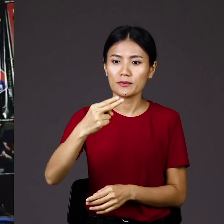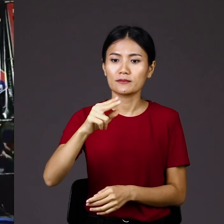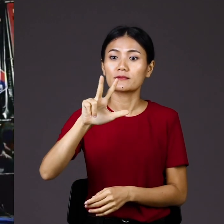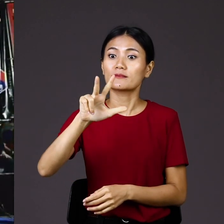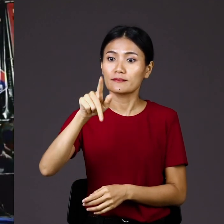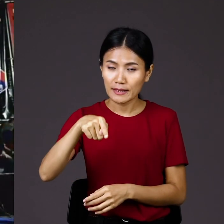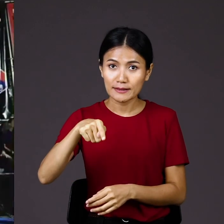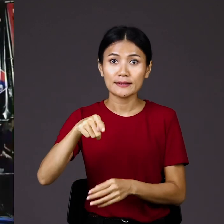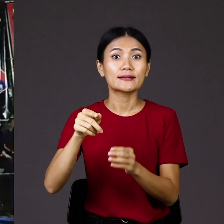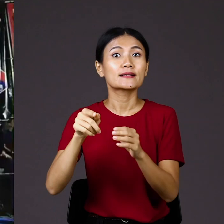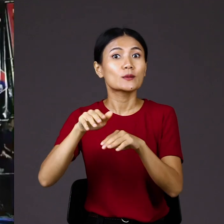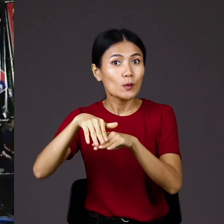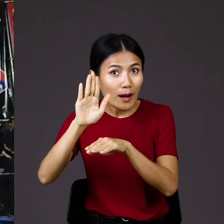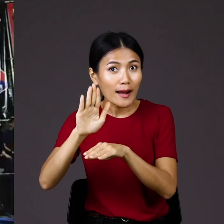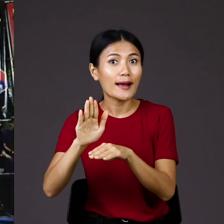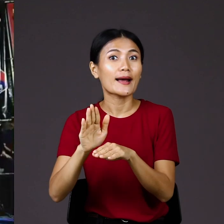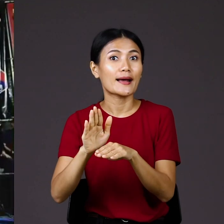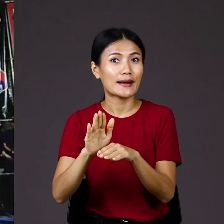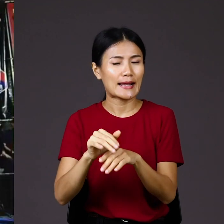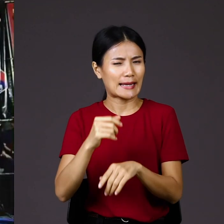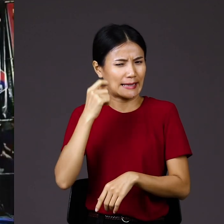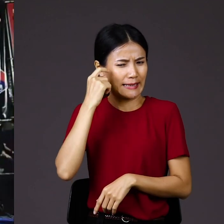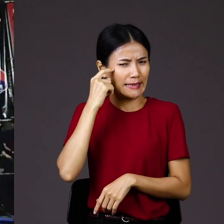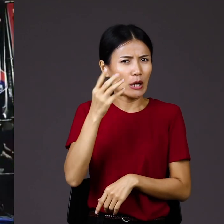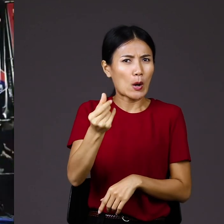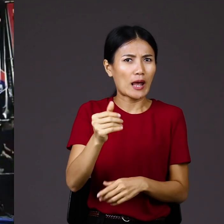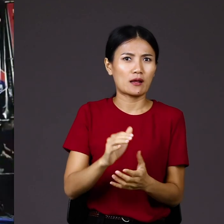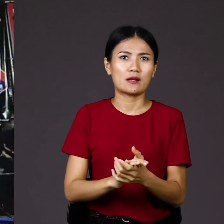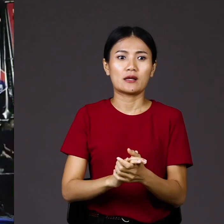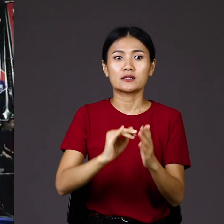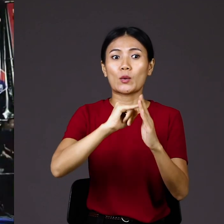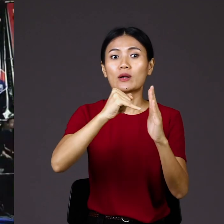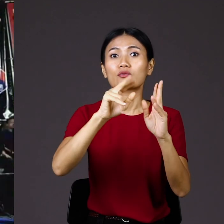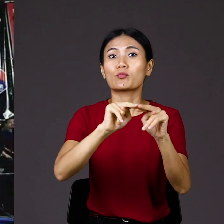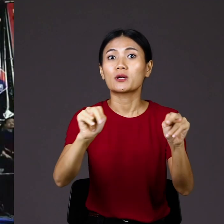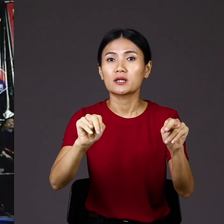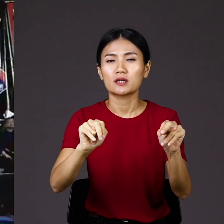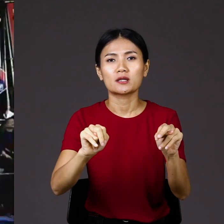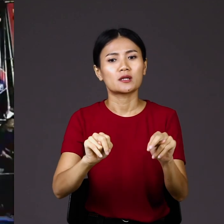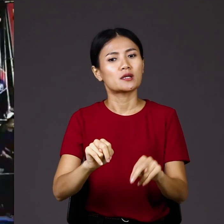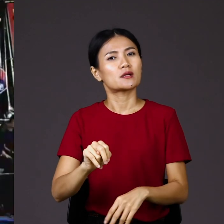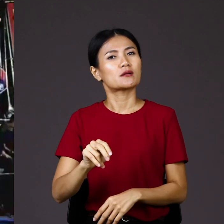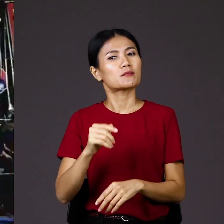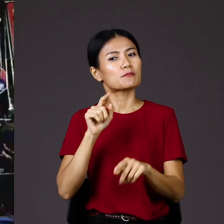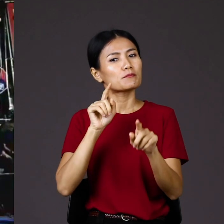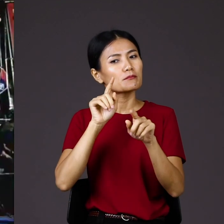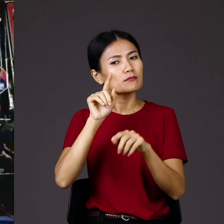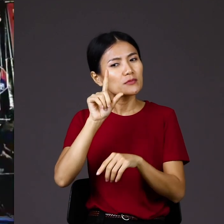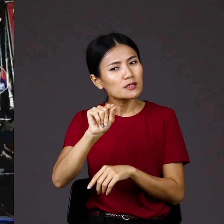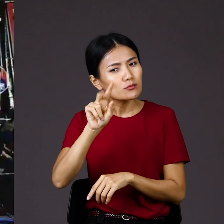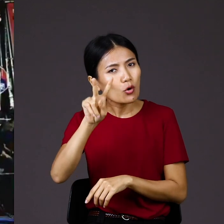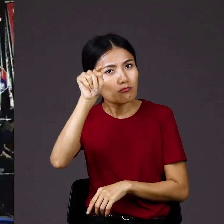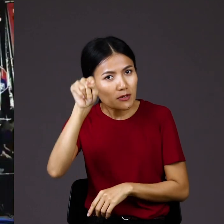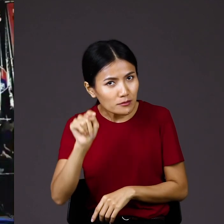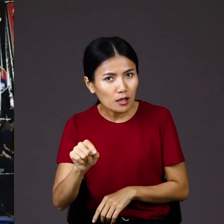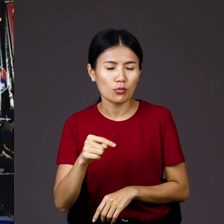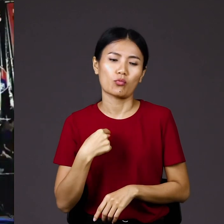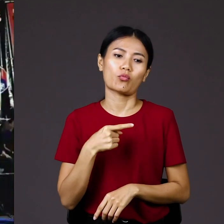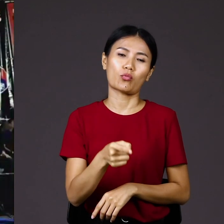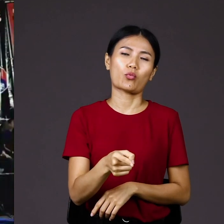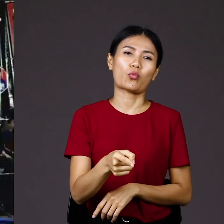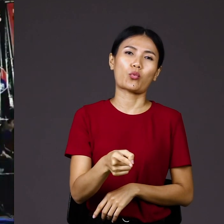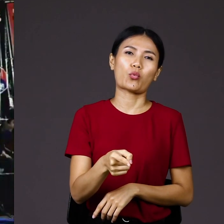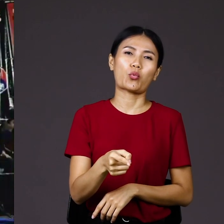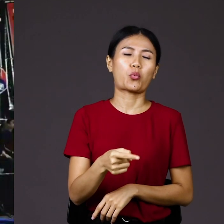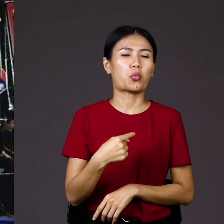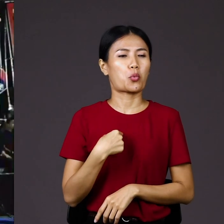163,000 กว่าคะแนนนั้นคิดเป็นร้อยละ22ของทั้งจังหวัดนะครับเป็นจำนวนที่มากมายเหลือเกินส